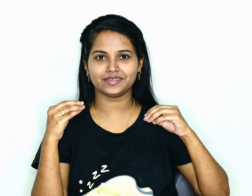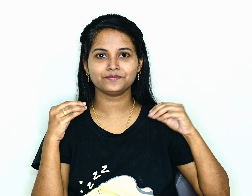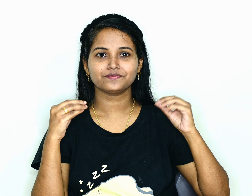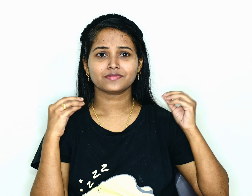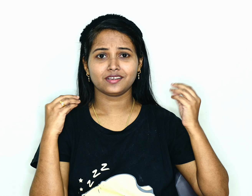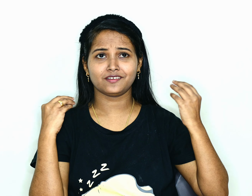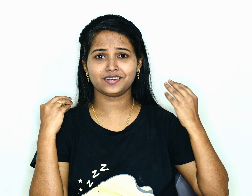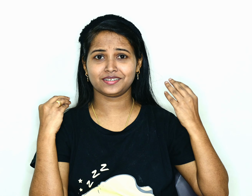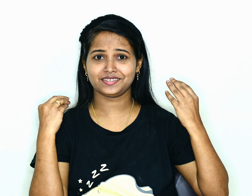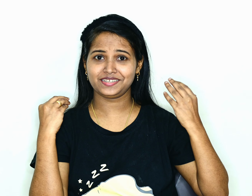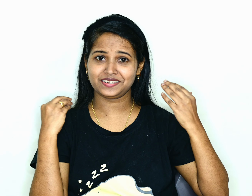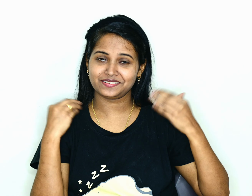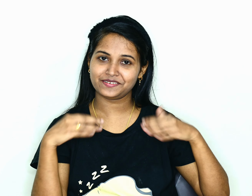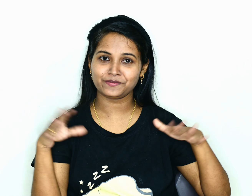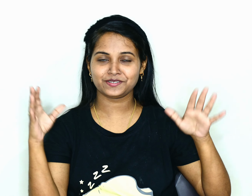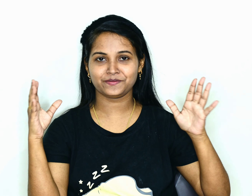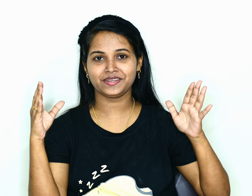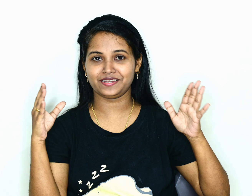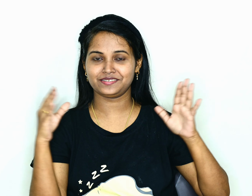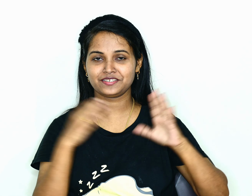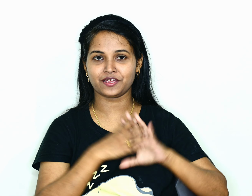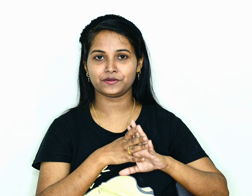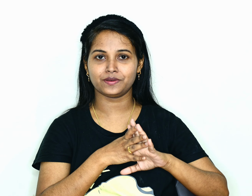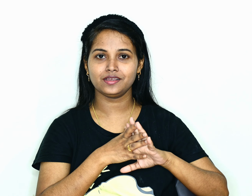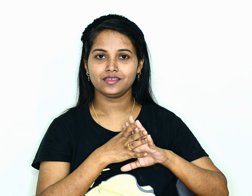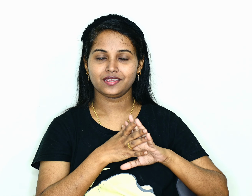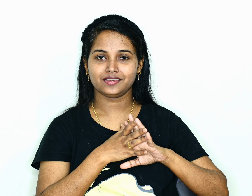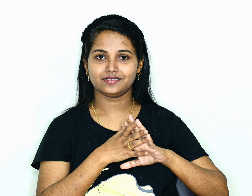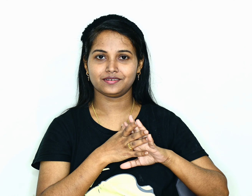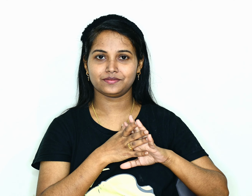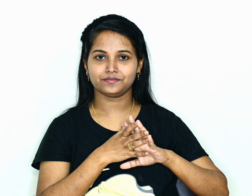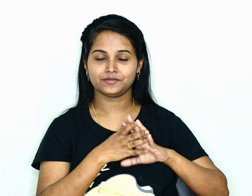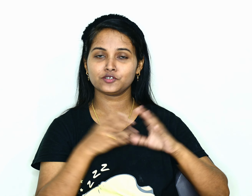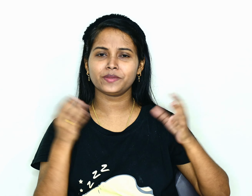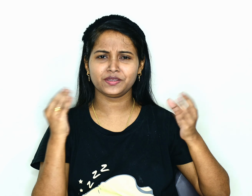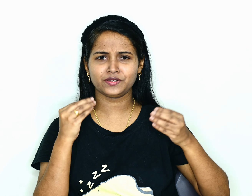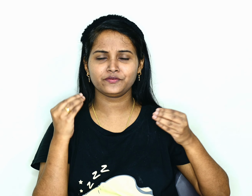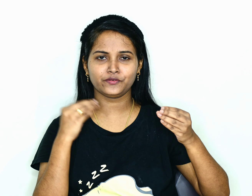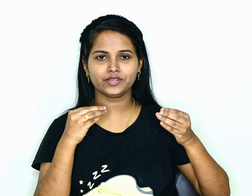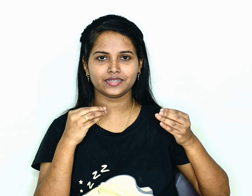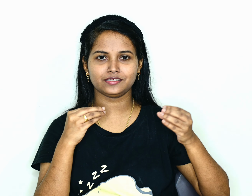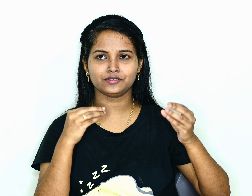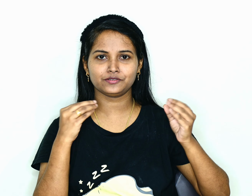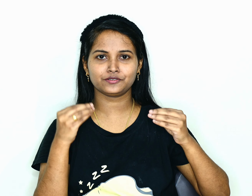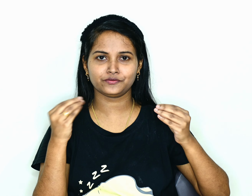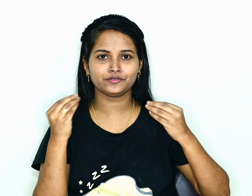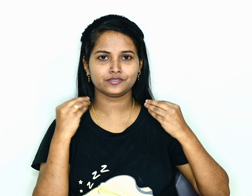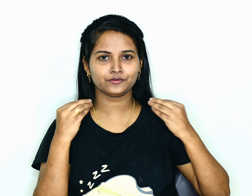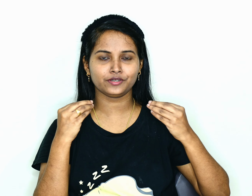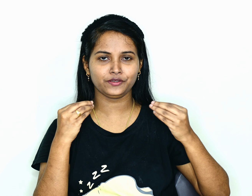था। और ये थर्ड ट्राइमेस्टर भी डायरिया से स्टार्ट हुआ। एंड जो पर्टिकुलर फूड खाती थी, कुछ कुछ फूड सूट नहीं